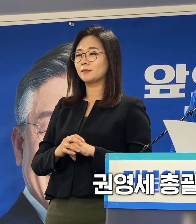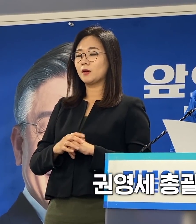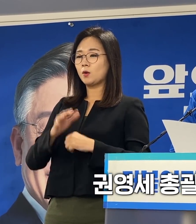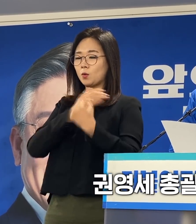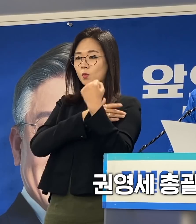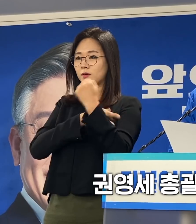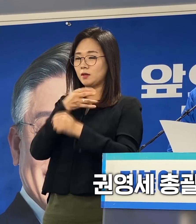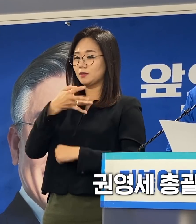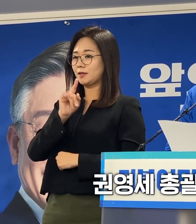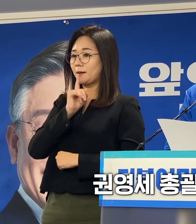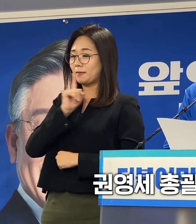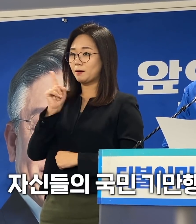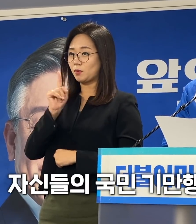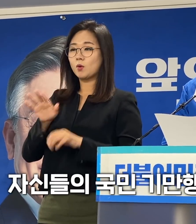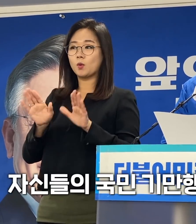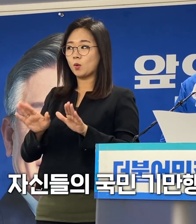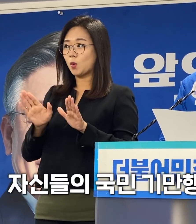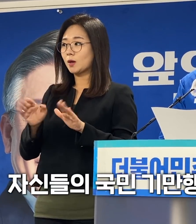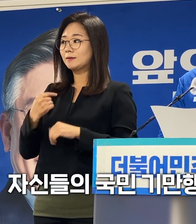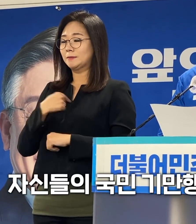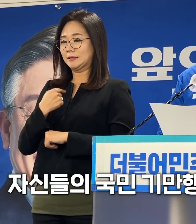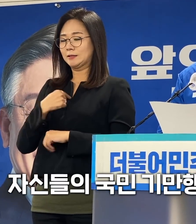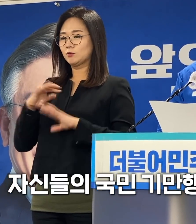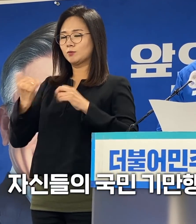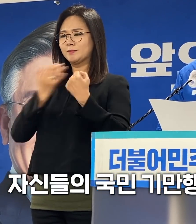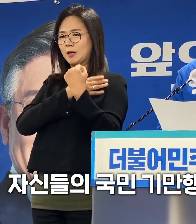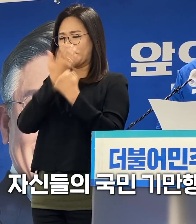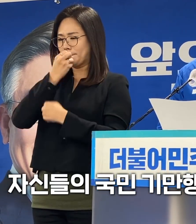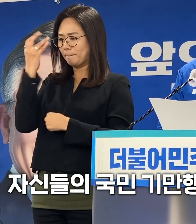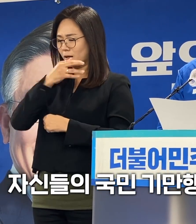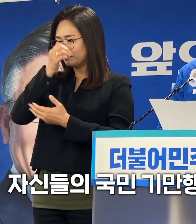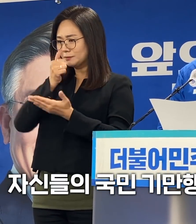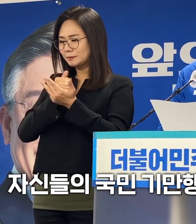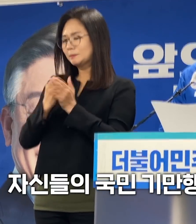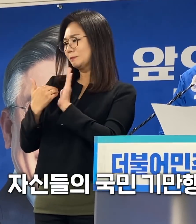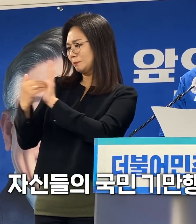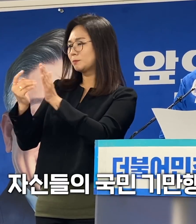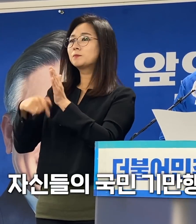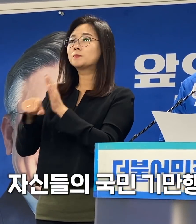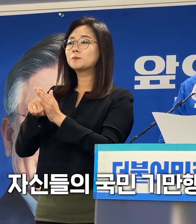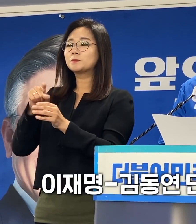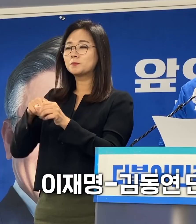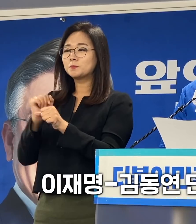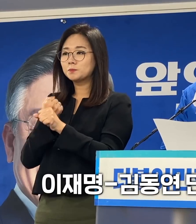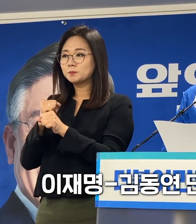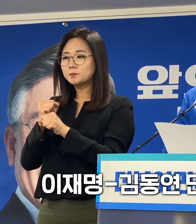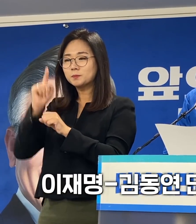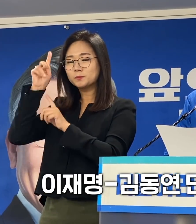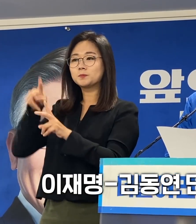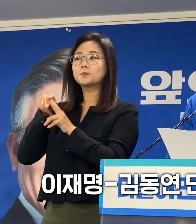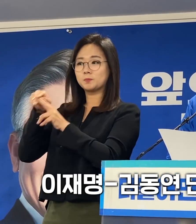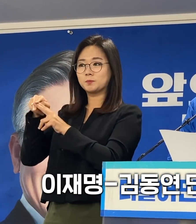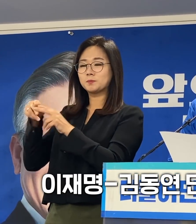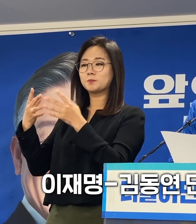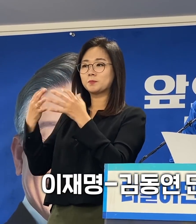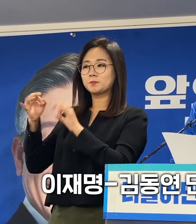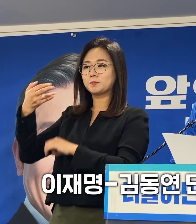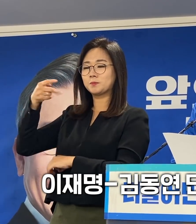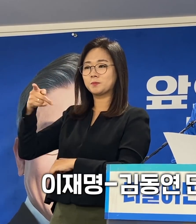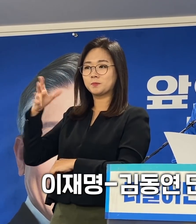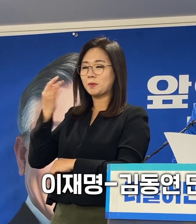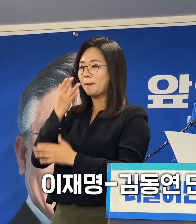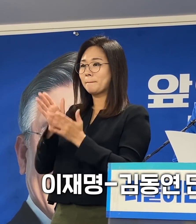권영세 총괄본부장은 오늘 자신들의 국민 기만 행위를 모면해 보겠다고 이재명 후보와 김동연 후보